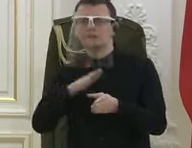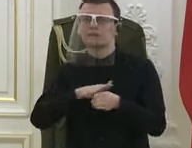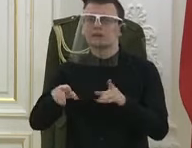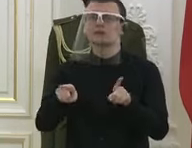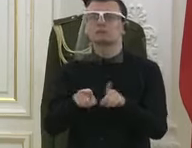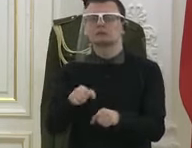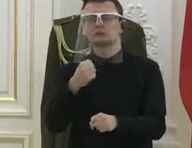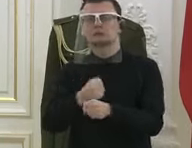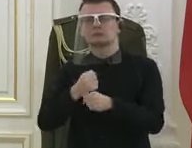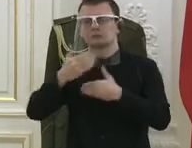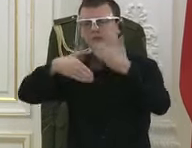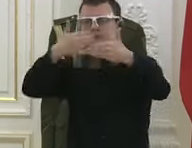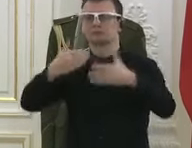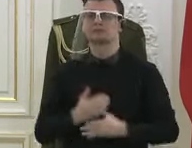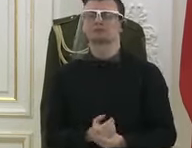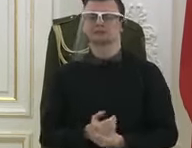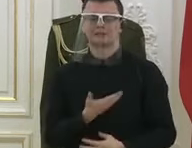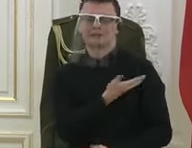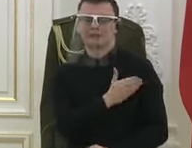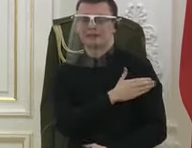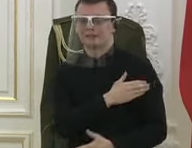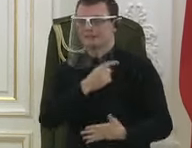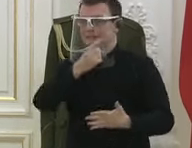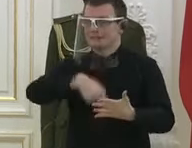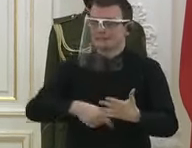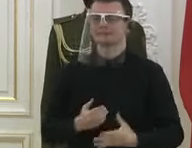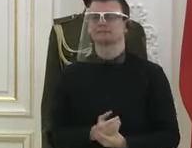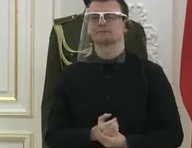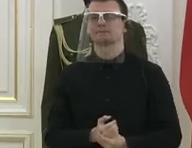Polska jest reprezentowana przez polskie władze, które kierują się jak